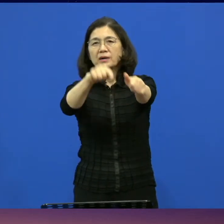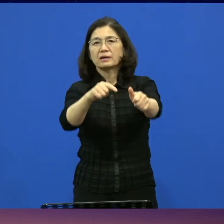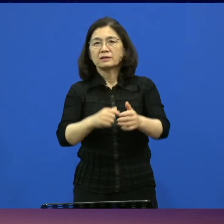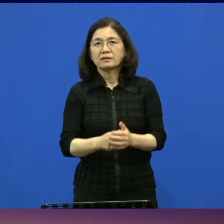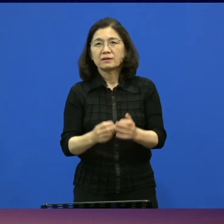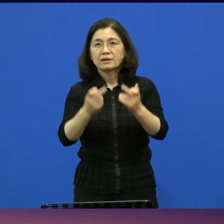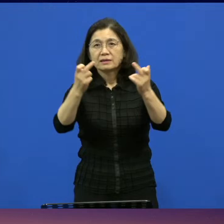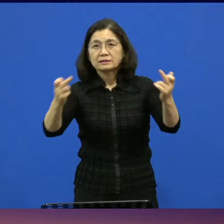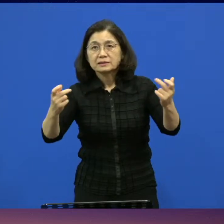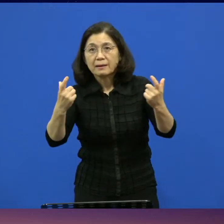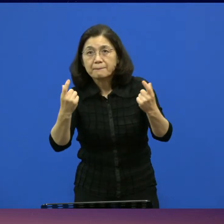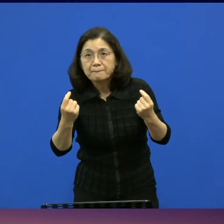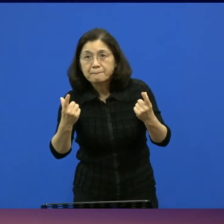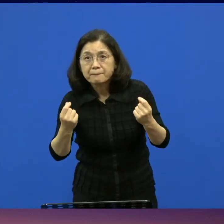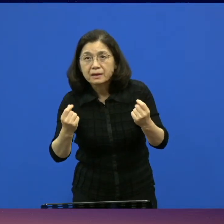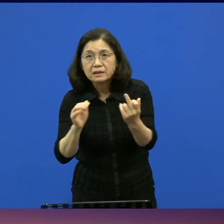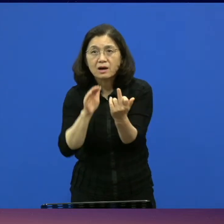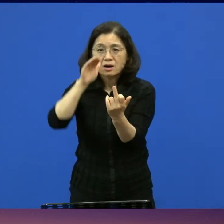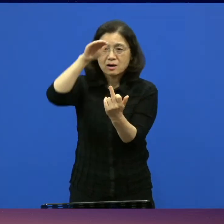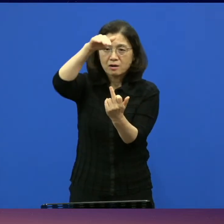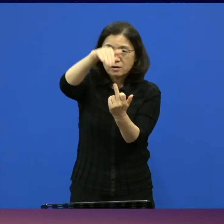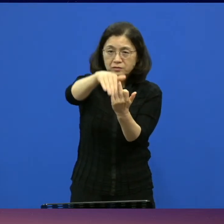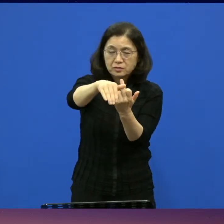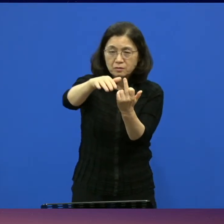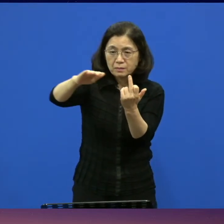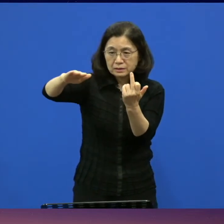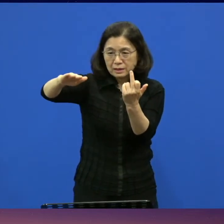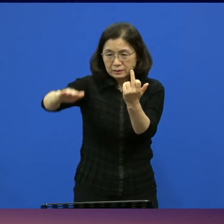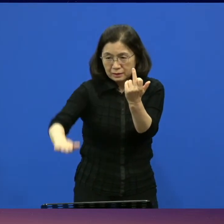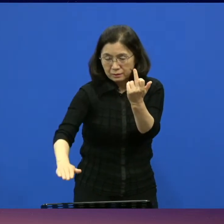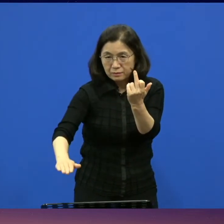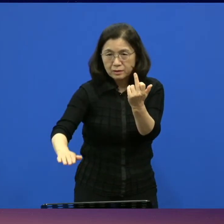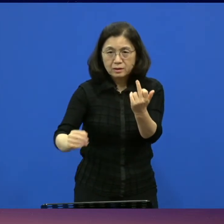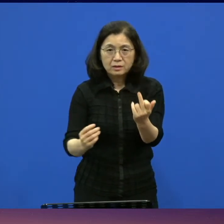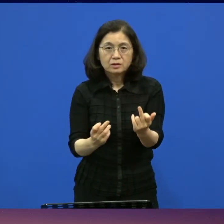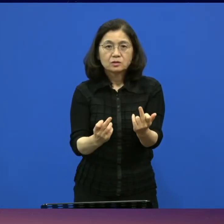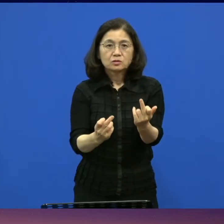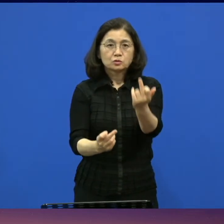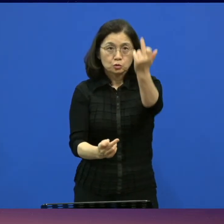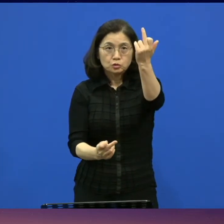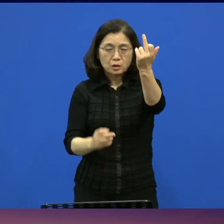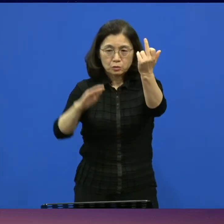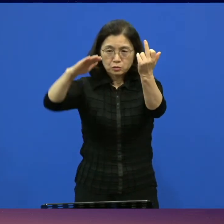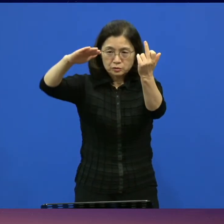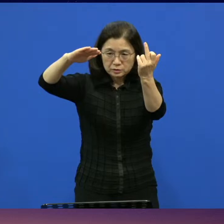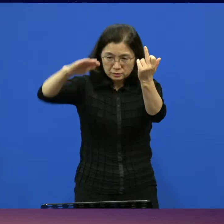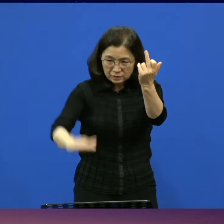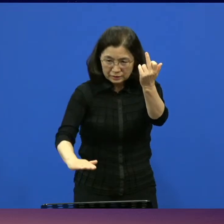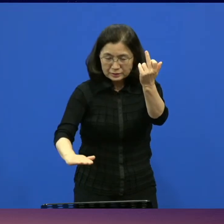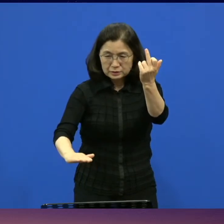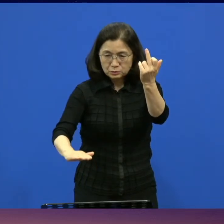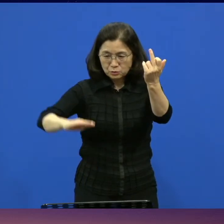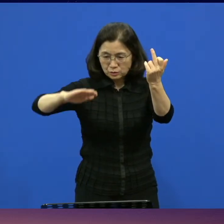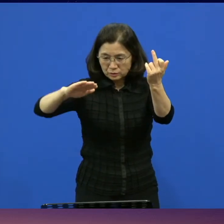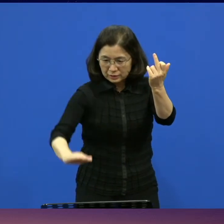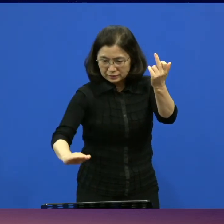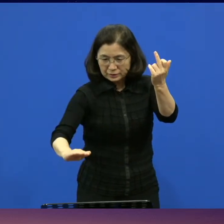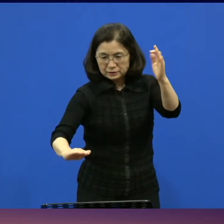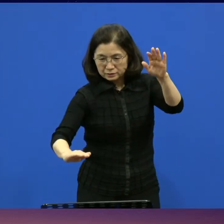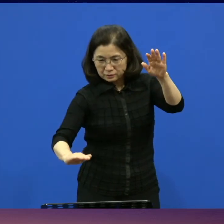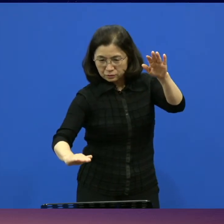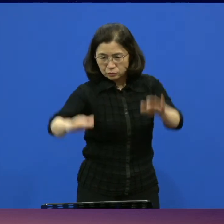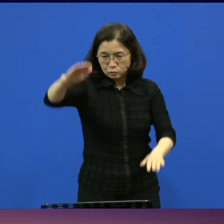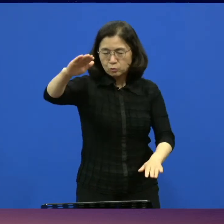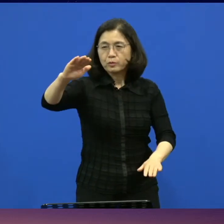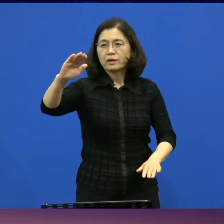산마다 언덕마다 낮아지며, 솟아오른 게 낮아져야 돼요. 고르지 않은 곳이 평탄하게 되며 험한